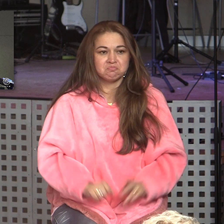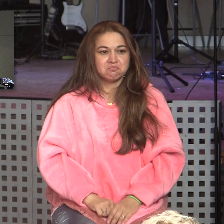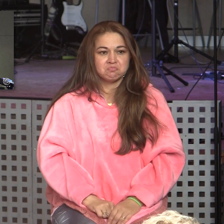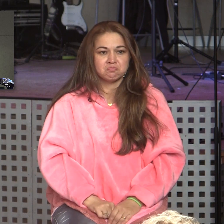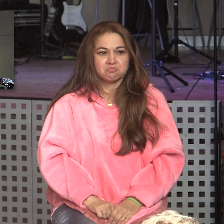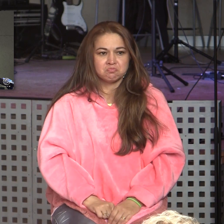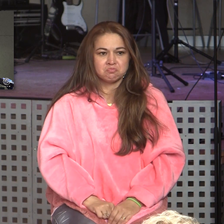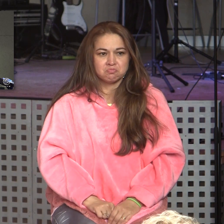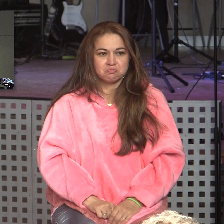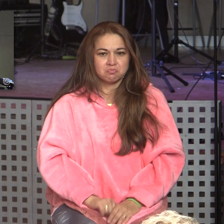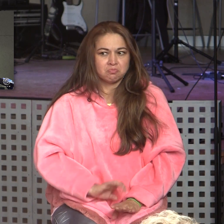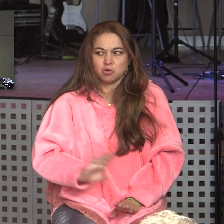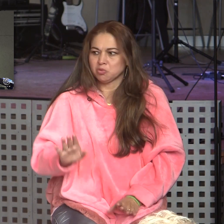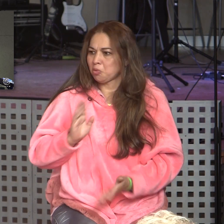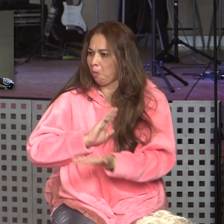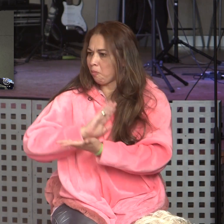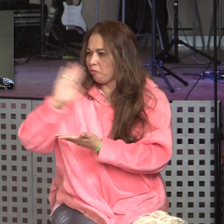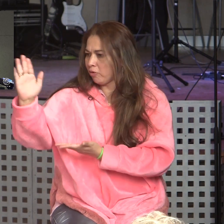¿Quién le ha prometido a él algo?